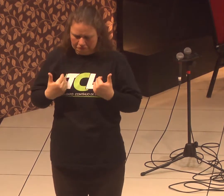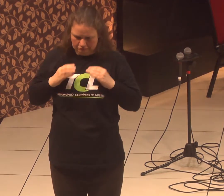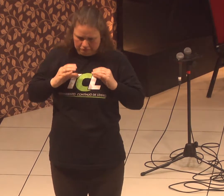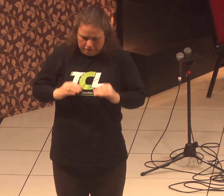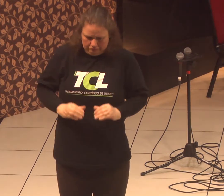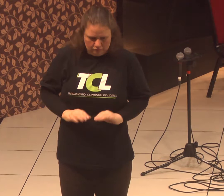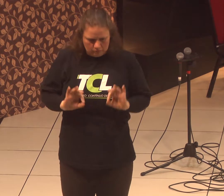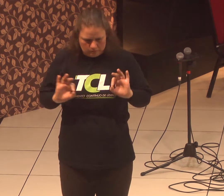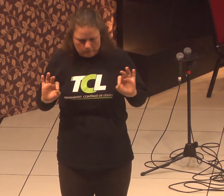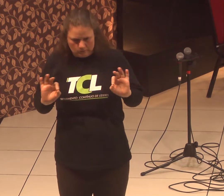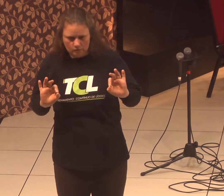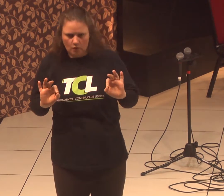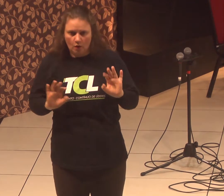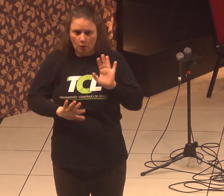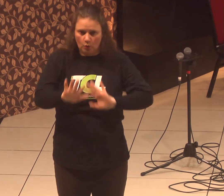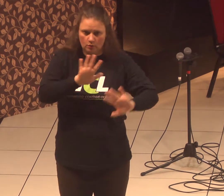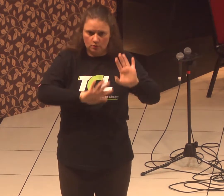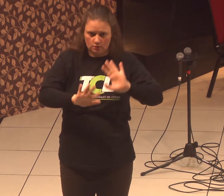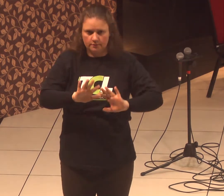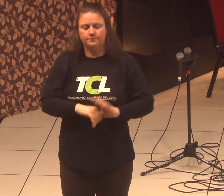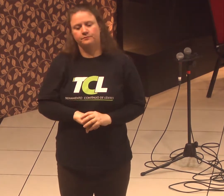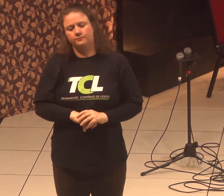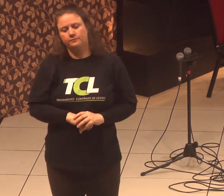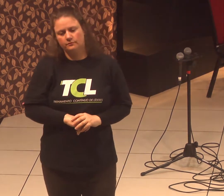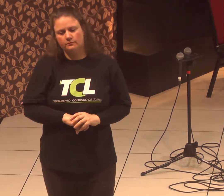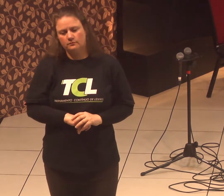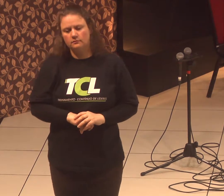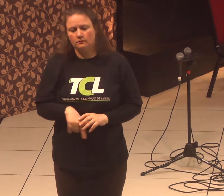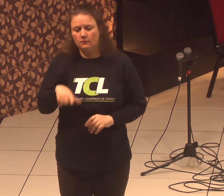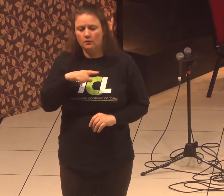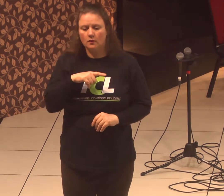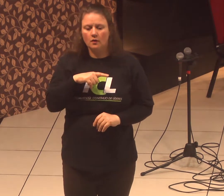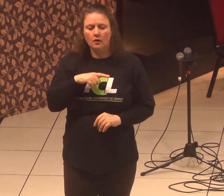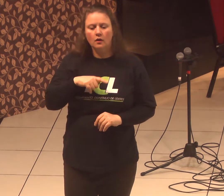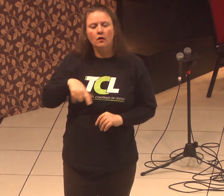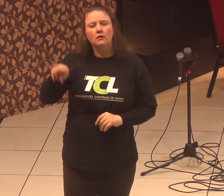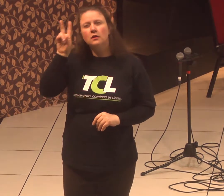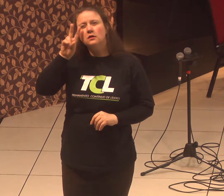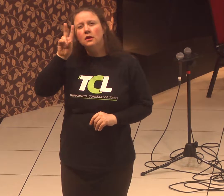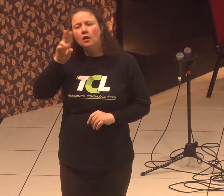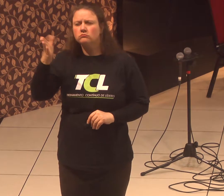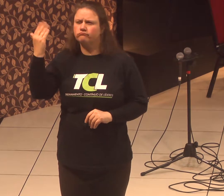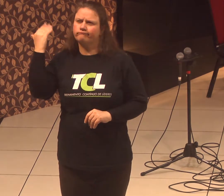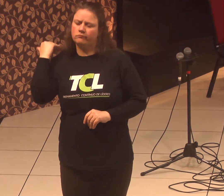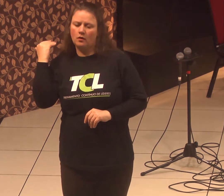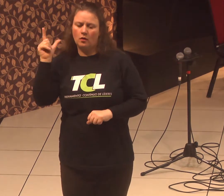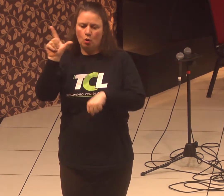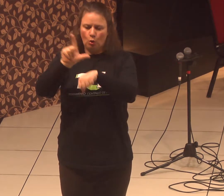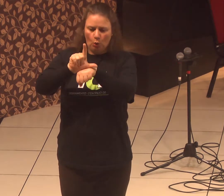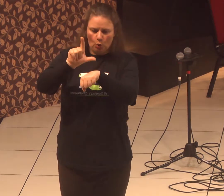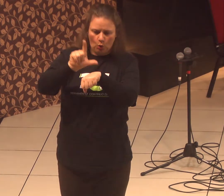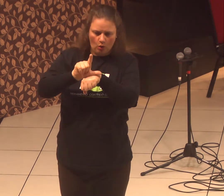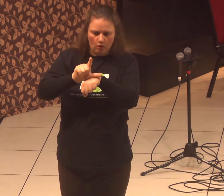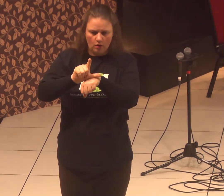Eu lembro uma vez numa loja que tinha uma balconista, eu estava junto com a Carmen, ela foi ver, não sei se uma bijuteria, alguma